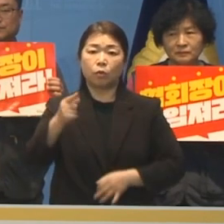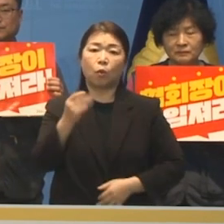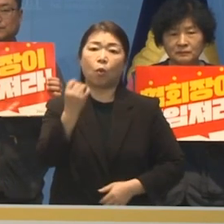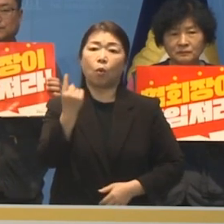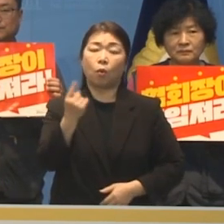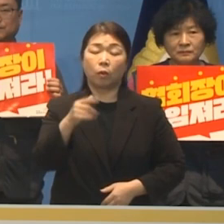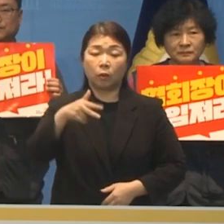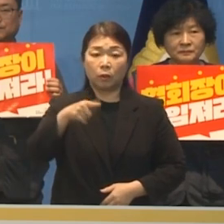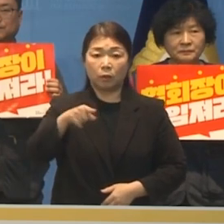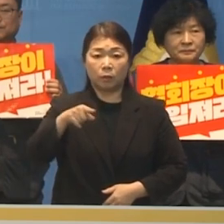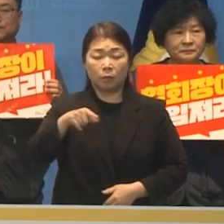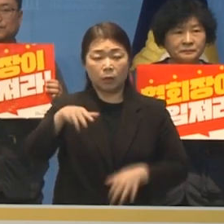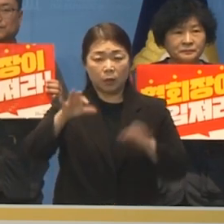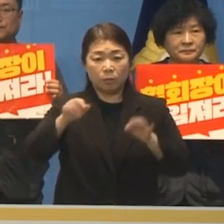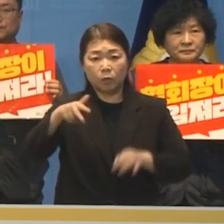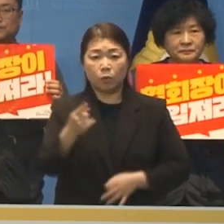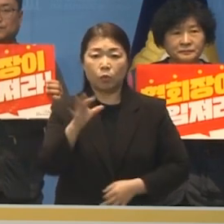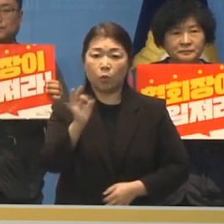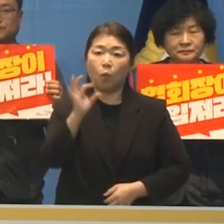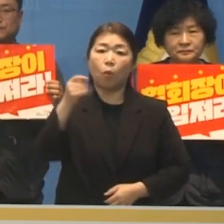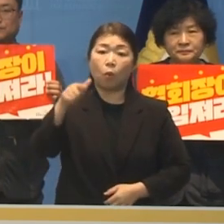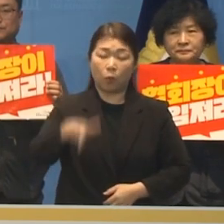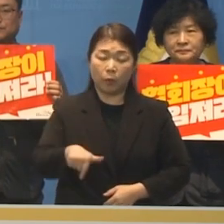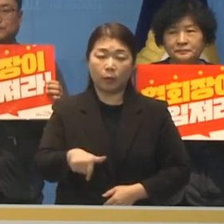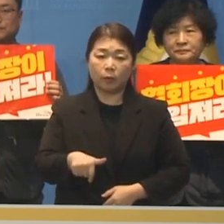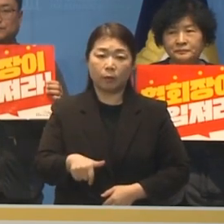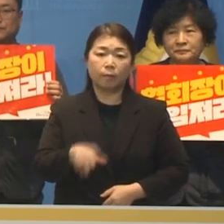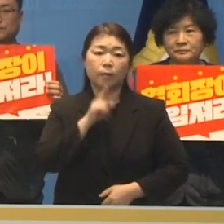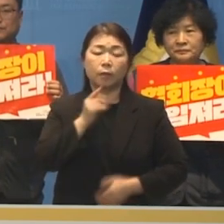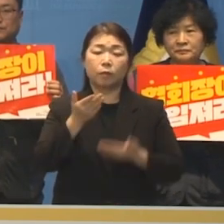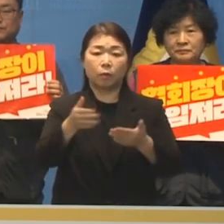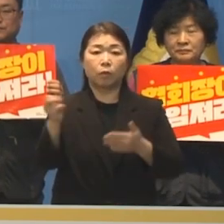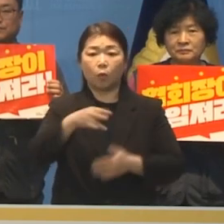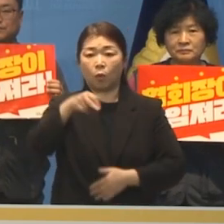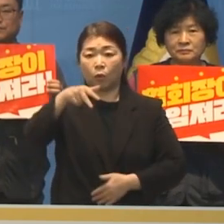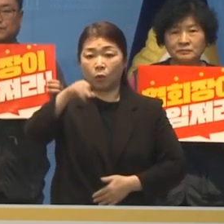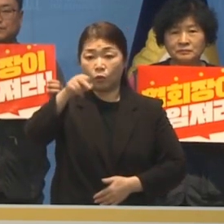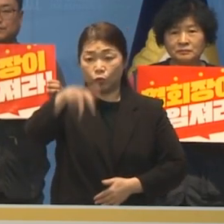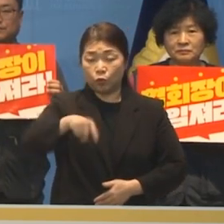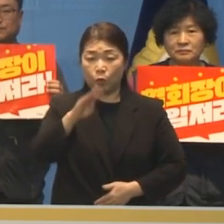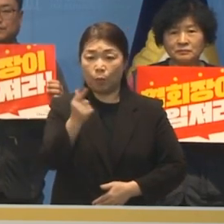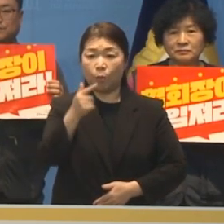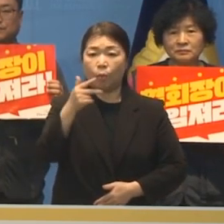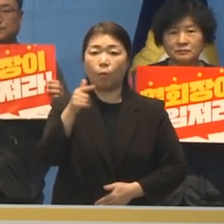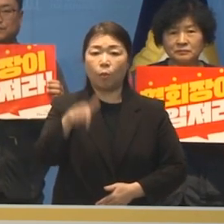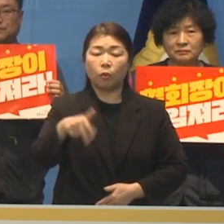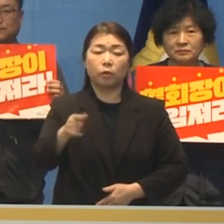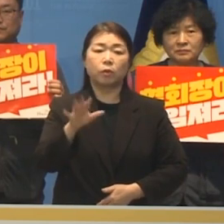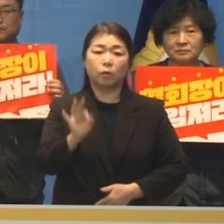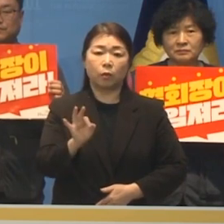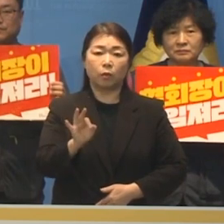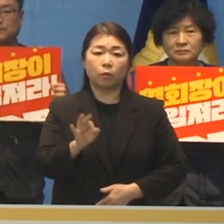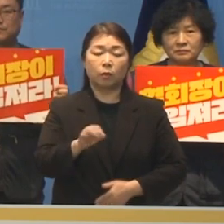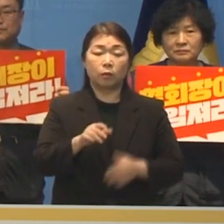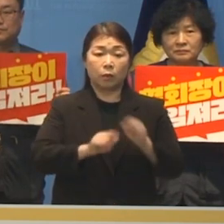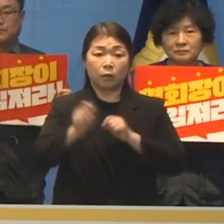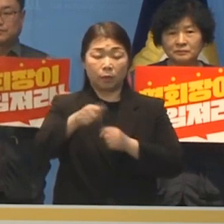발언해 주시겠습니다. 네, 그리고 유복중 지회장님께서 기자회견문 낭독하시겠습니다.